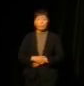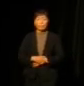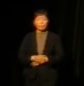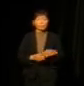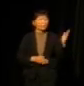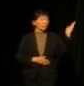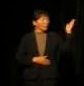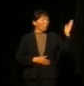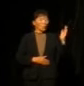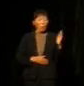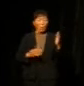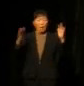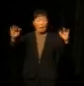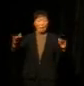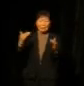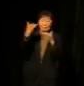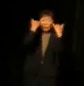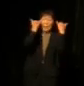これは津波の様子です。